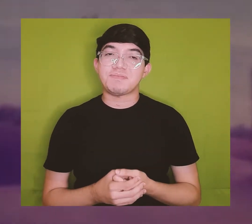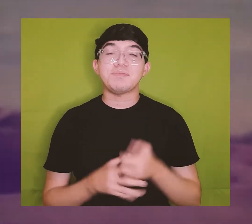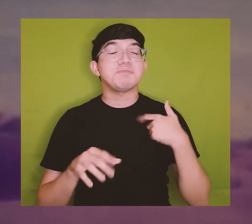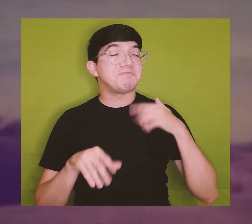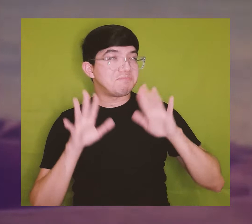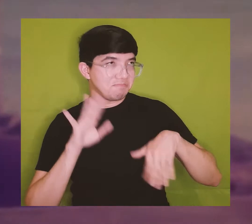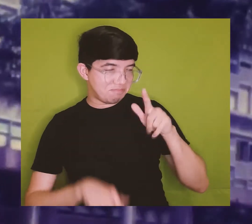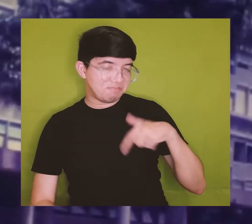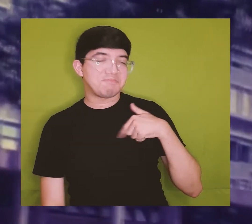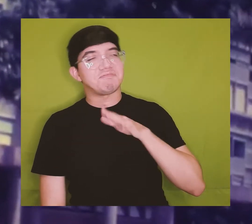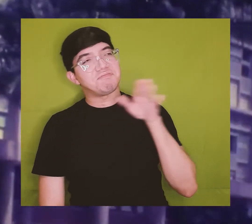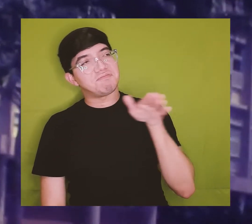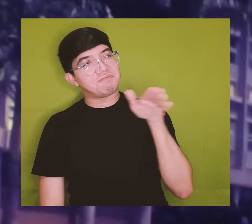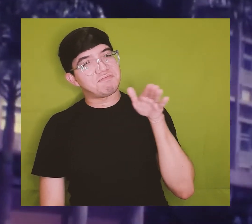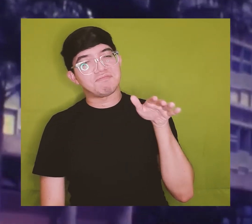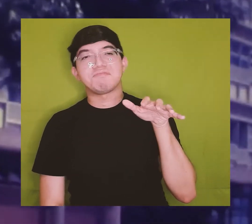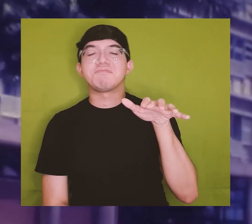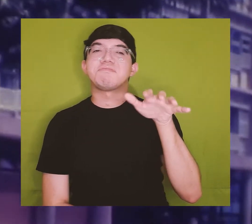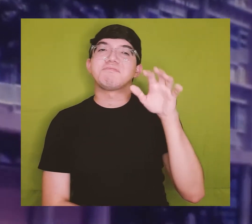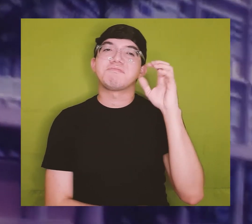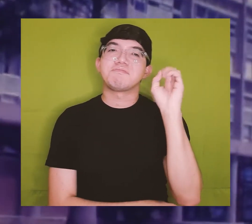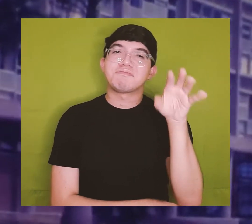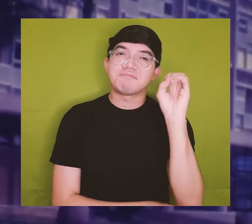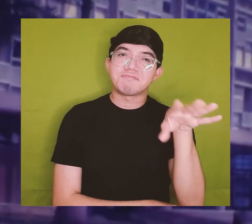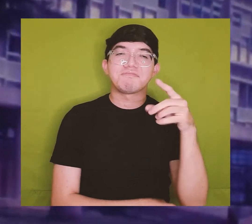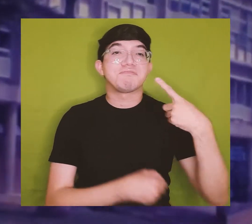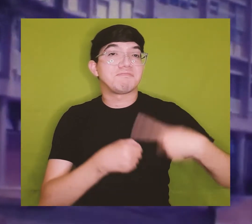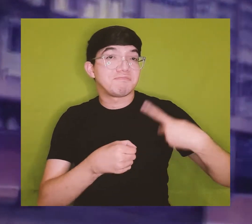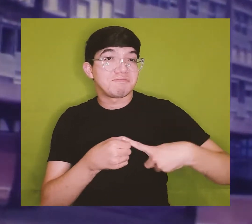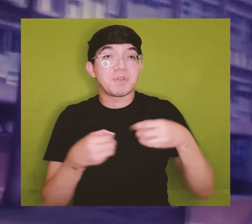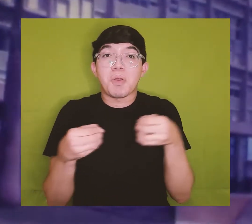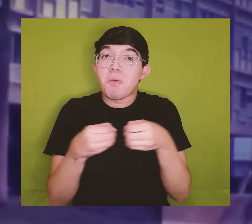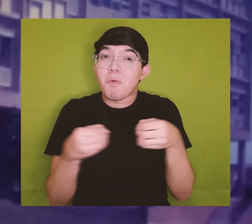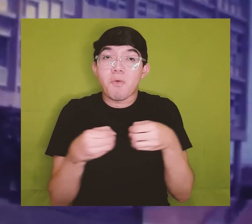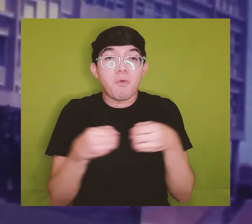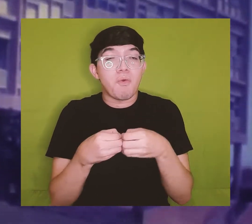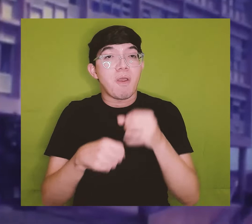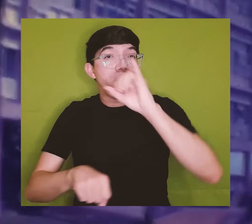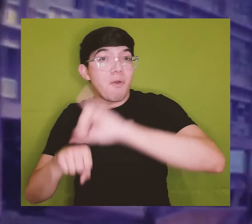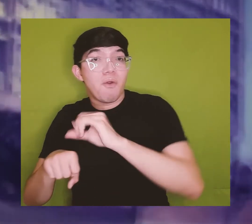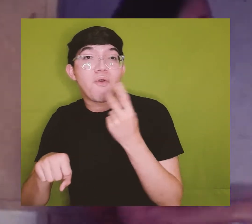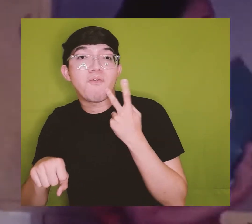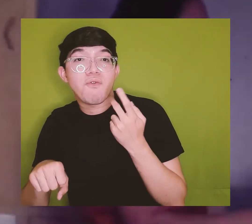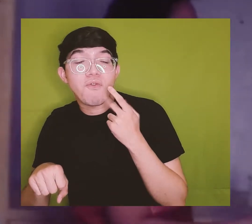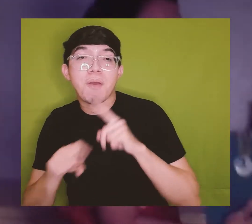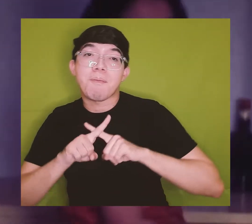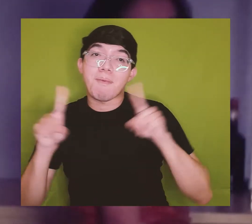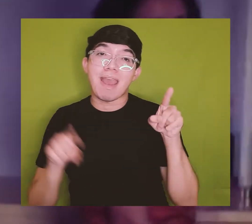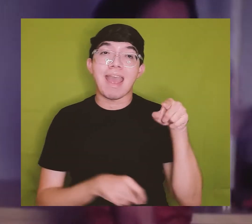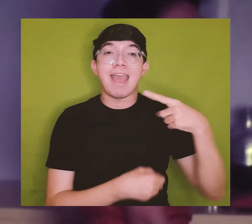moro em Caucaia também, né? Pra quem não conhece, talvez fora do Ceará, que é um município muito próximo de Fortaleza, que é a capital, só que é maior do que